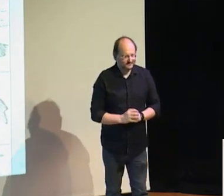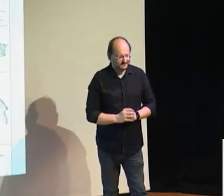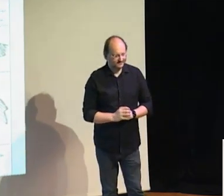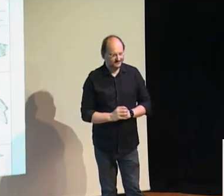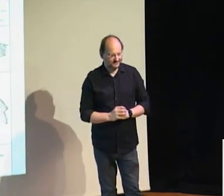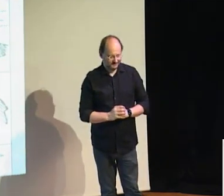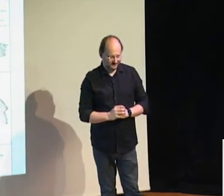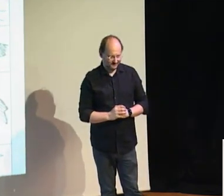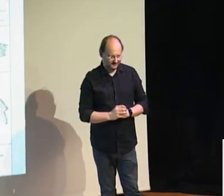lèvres.